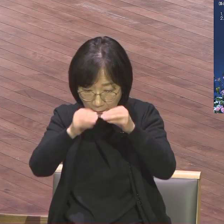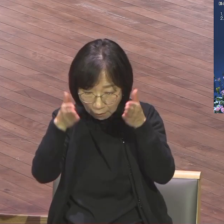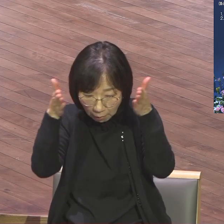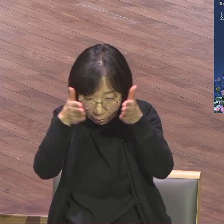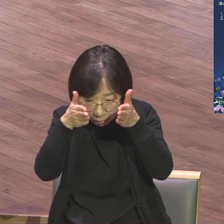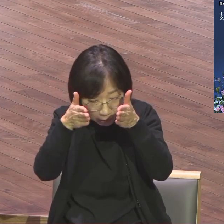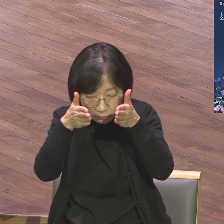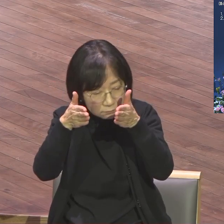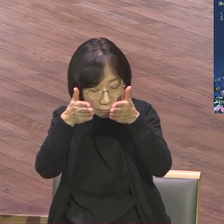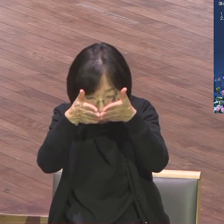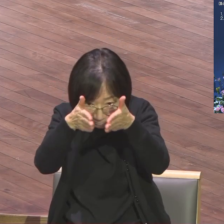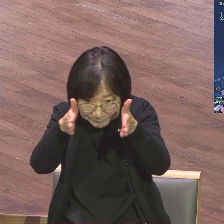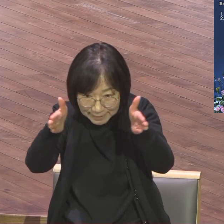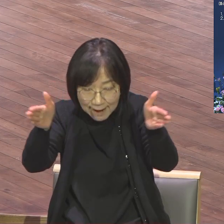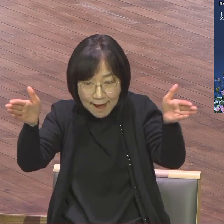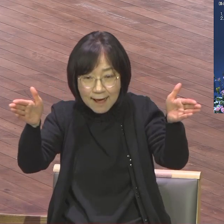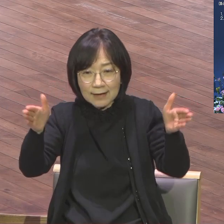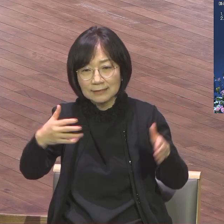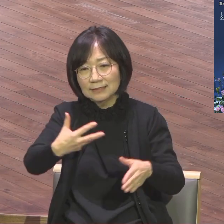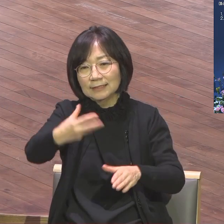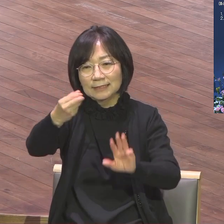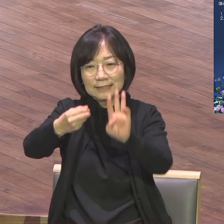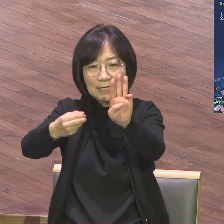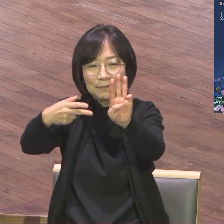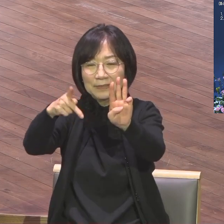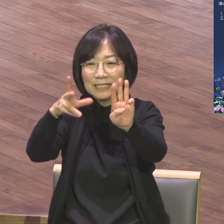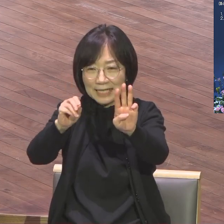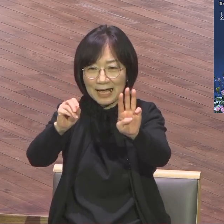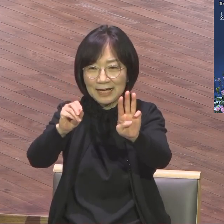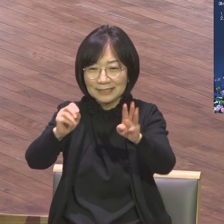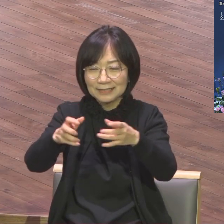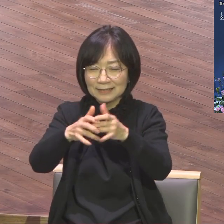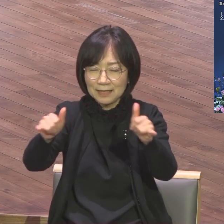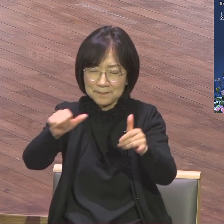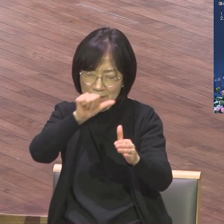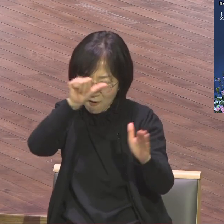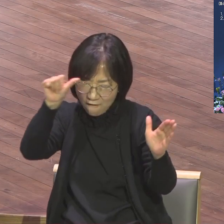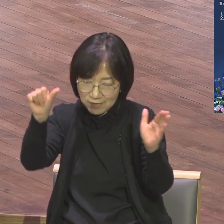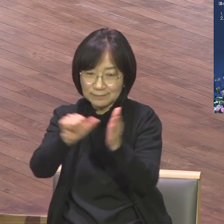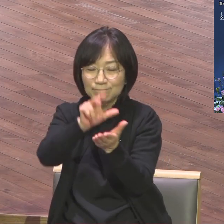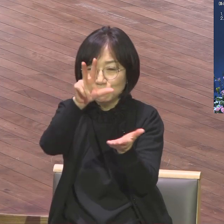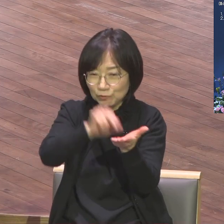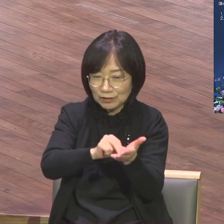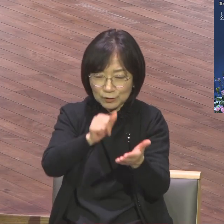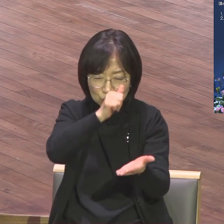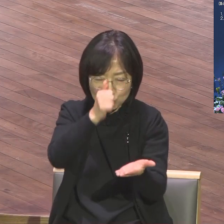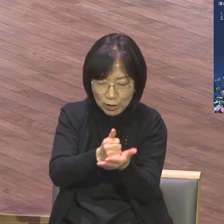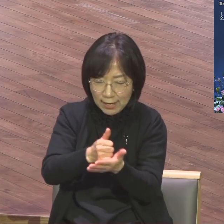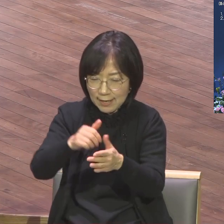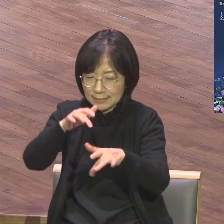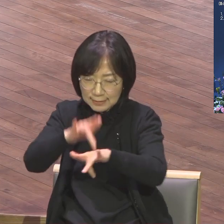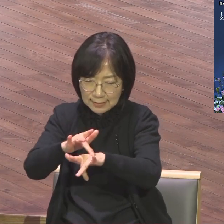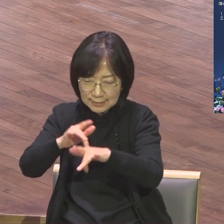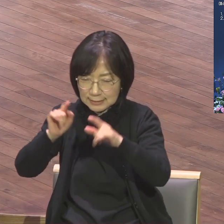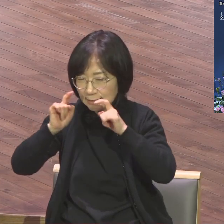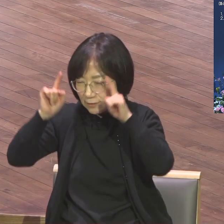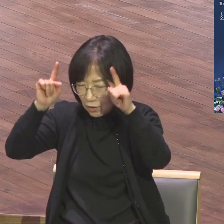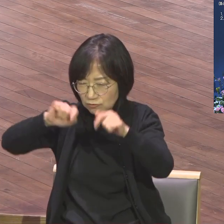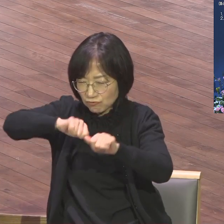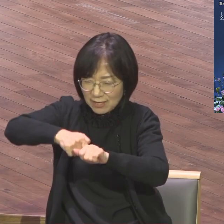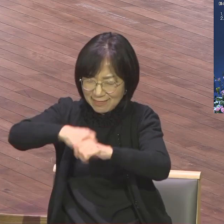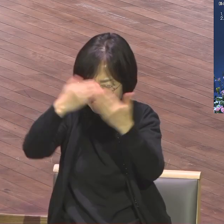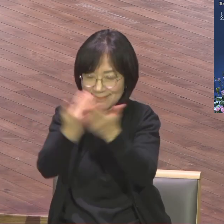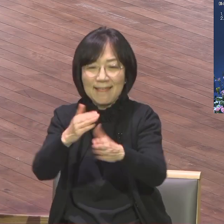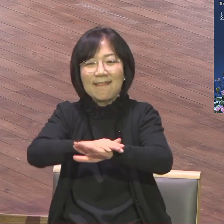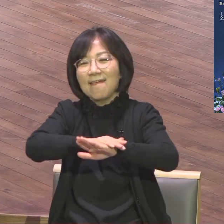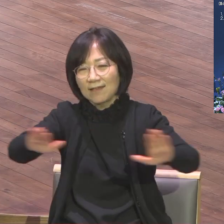예수님을 창세기 3장의 인생의 모든 죄 문제, 저주 문제, 사단 문제, 죽음 문제를 완벽하게